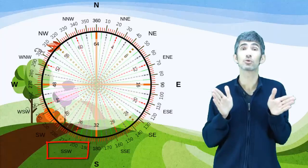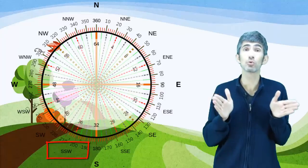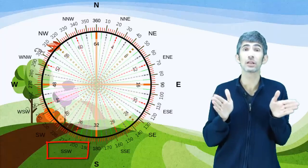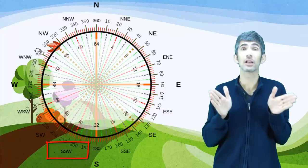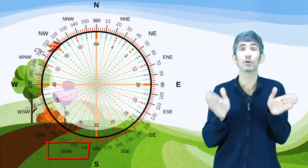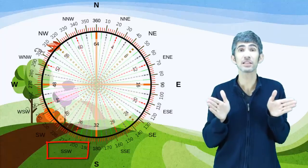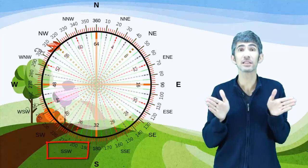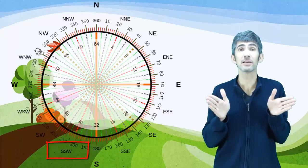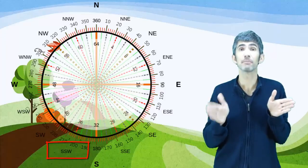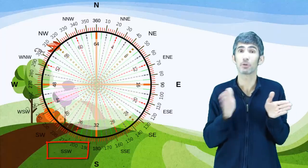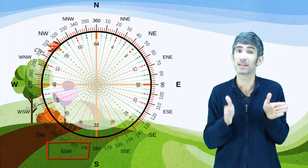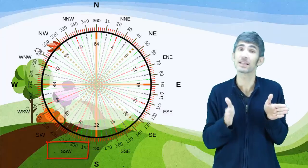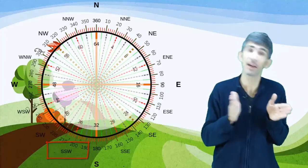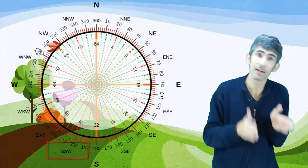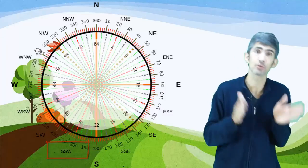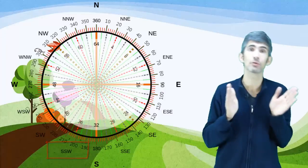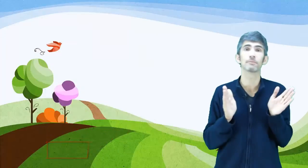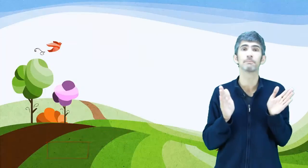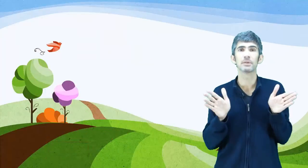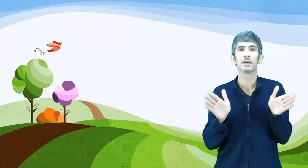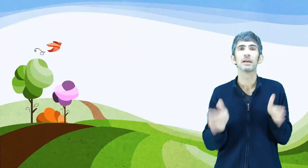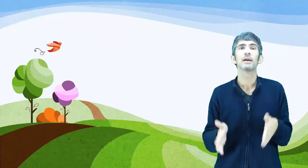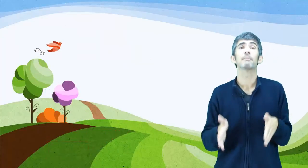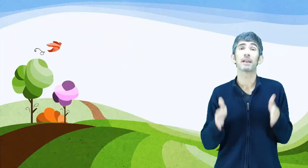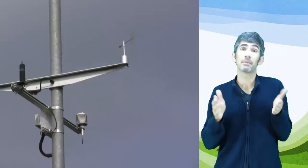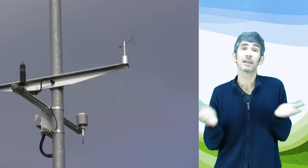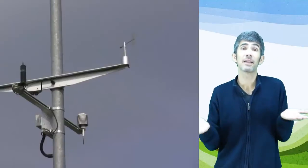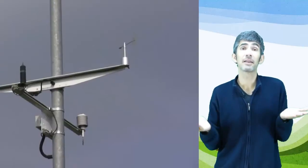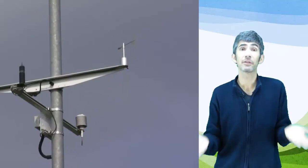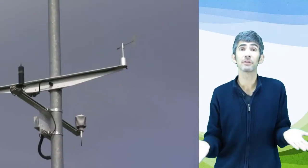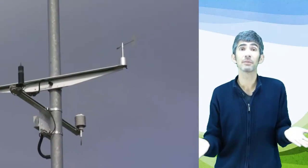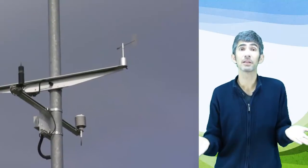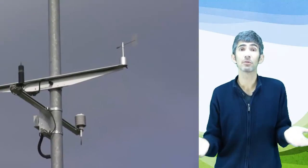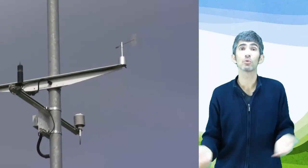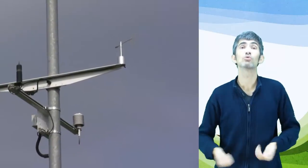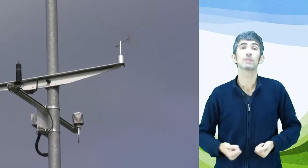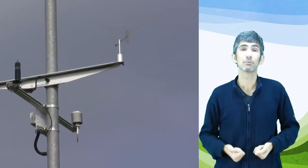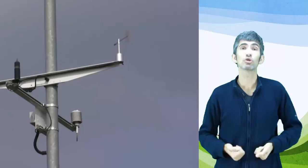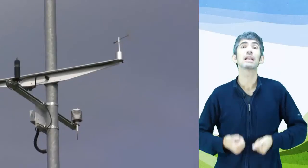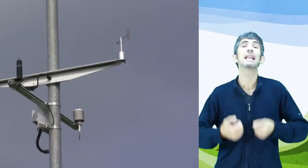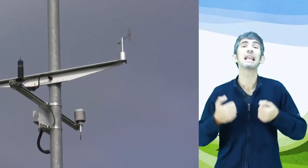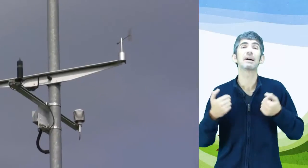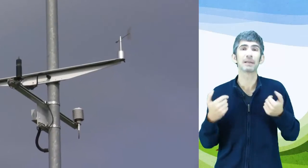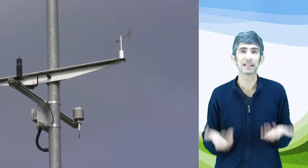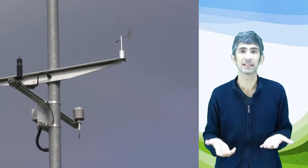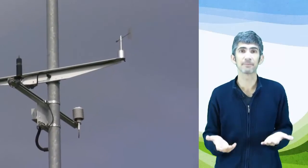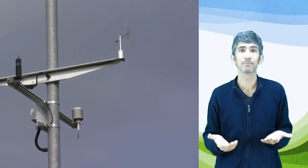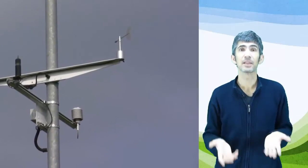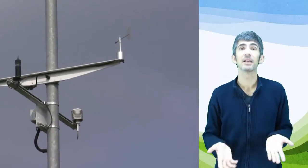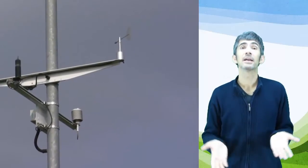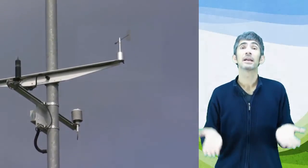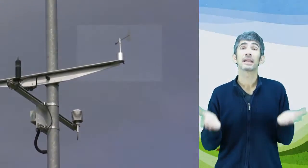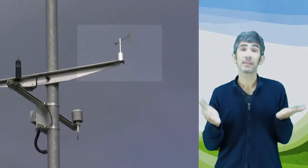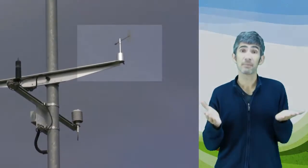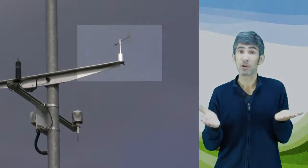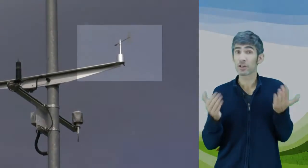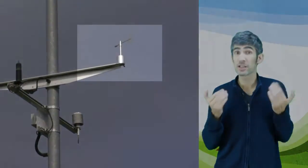sur y el oeste pero más cerca del sur para medir la dirección del viento usamos la veleta que hace menor resistencia